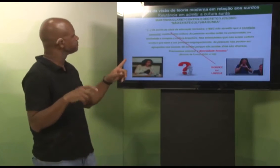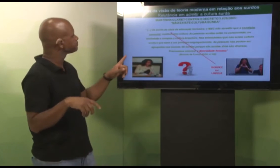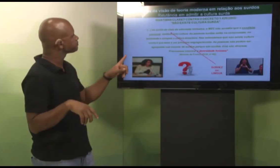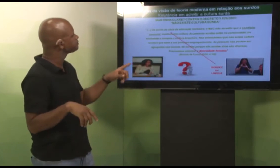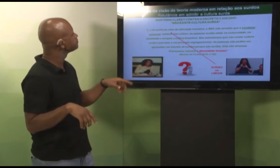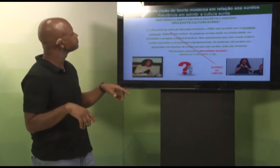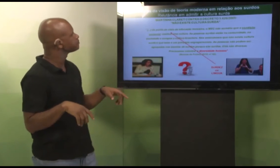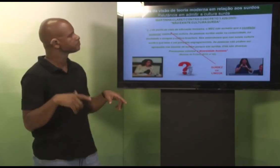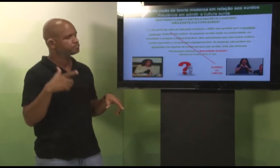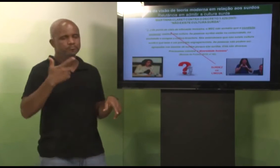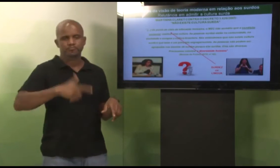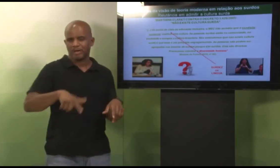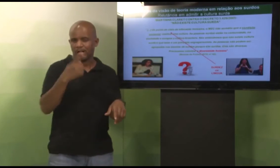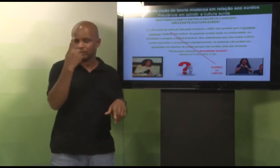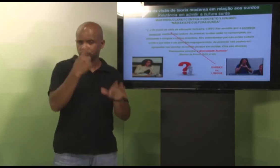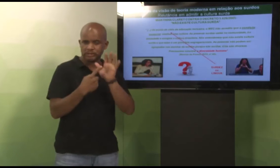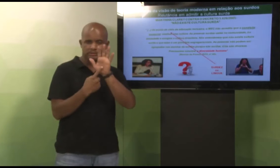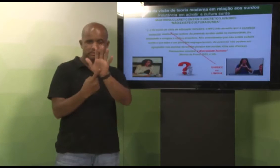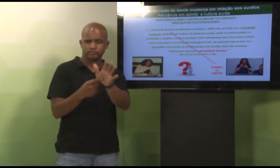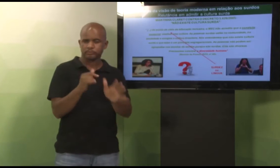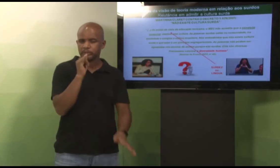Agora, temos aqui